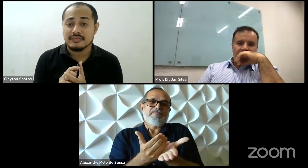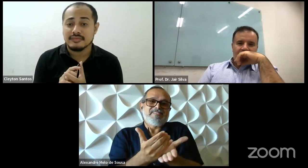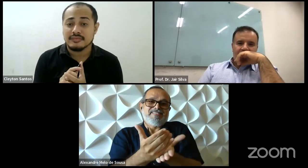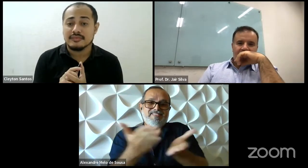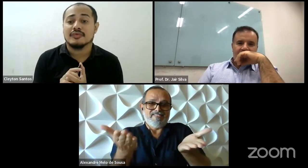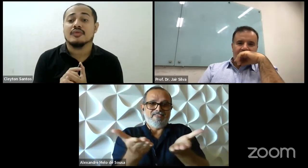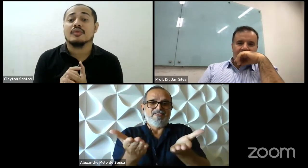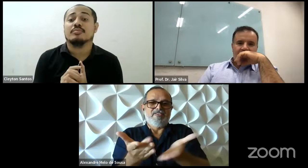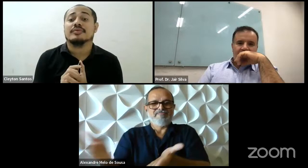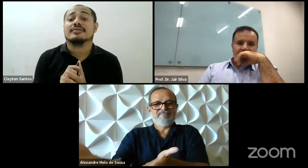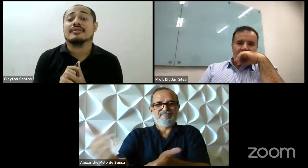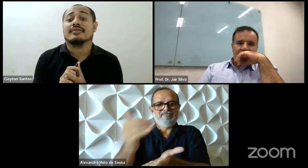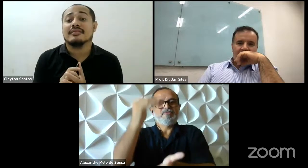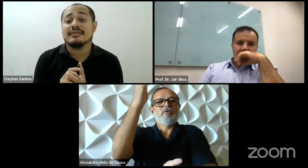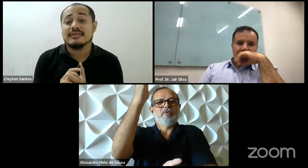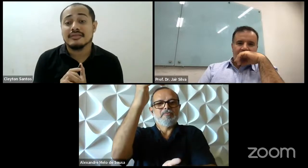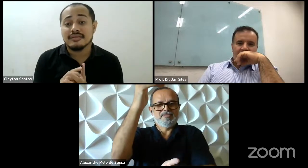dados.